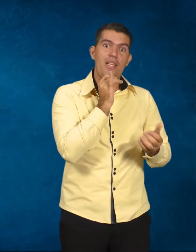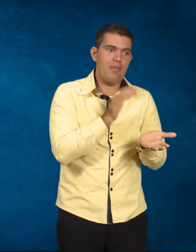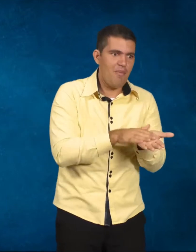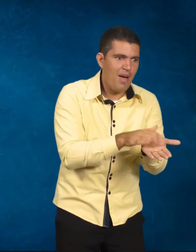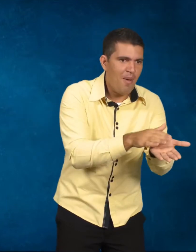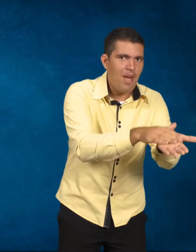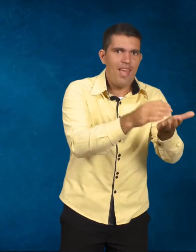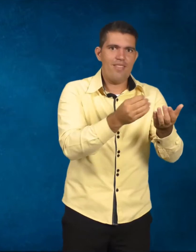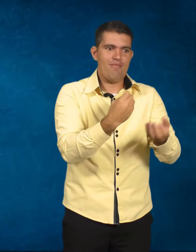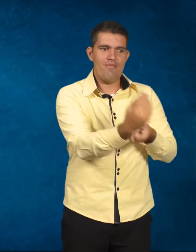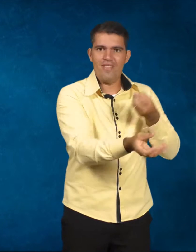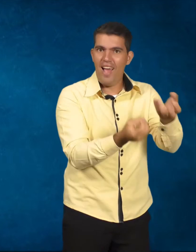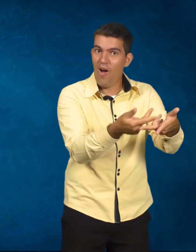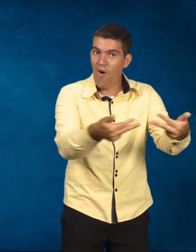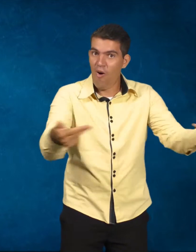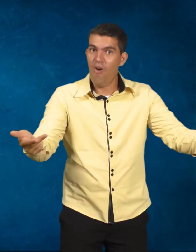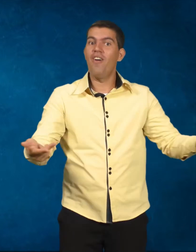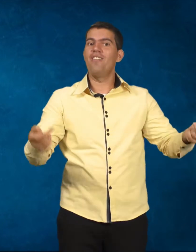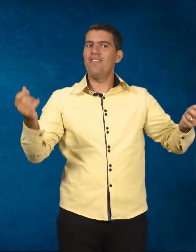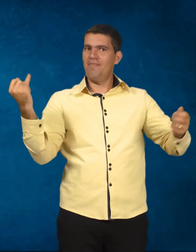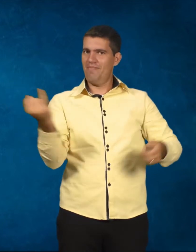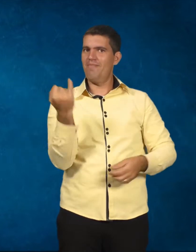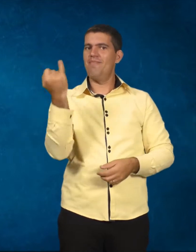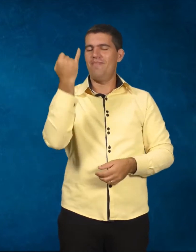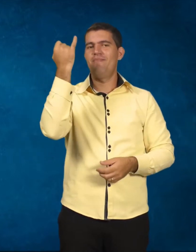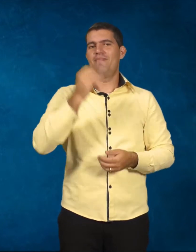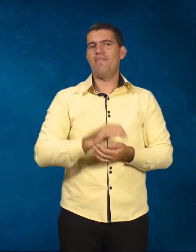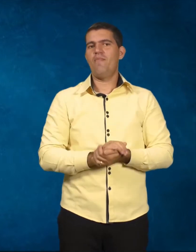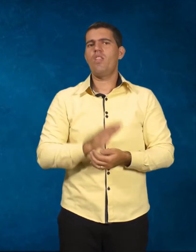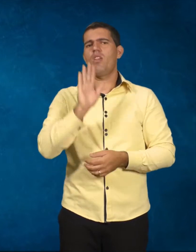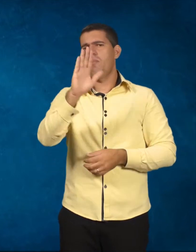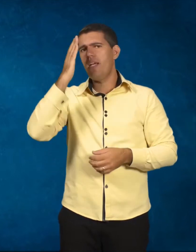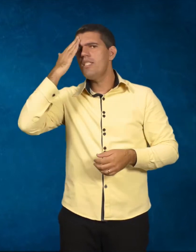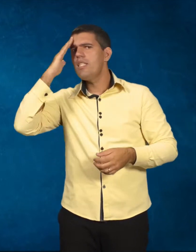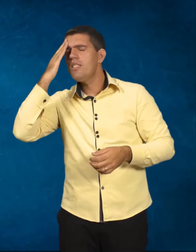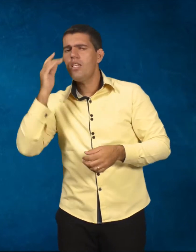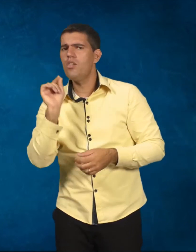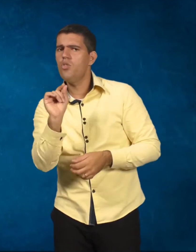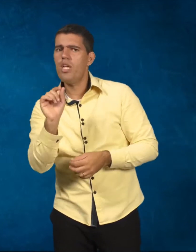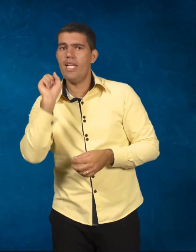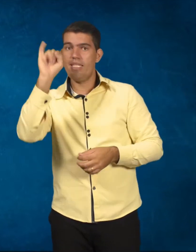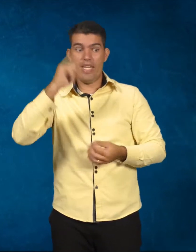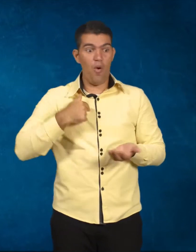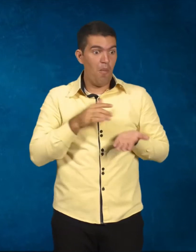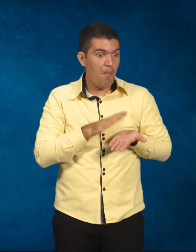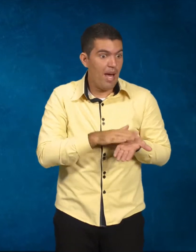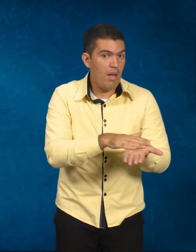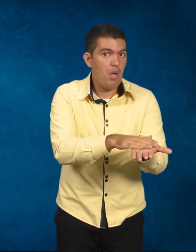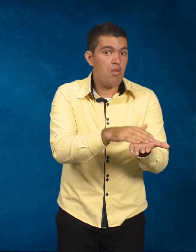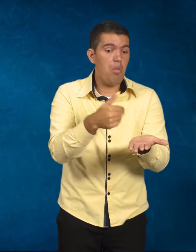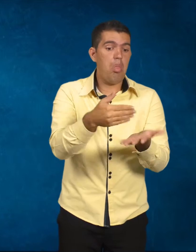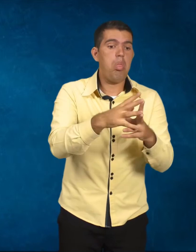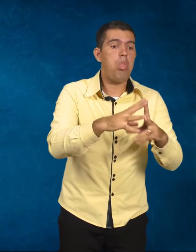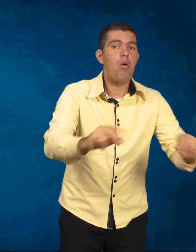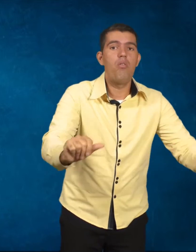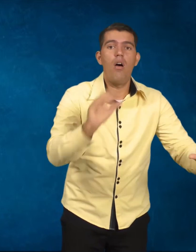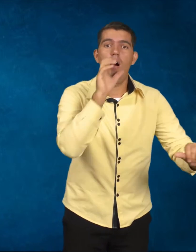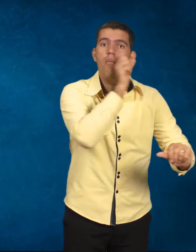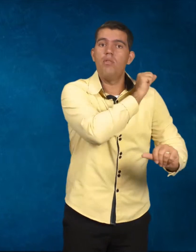externas em alguns momentos da aprendizagem. Mas ele entende que o efeito do reforço é passageiro. Só a motivação